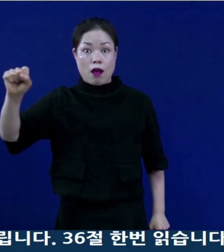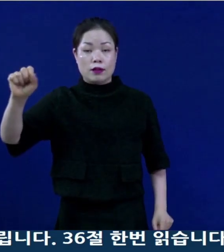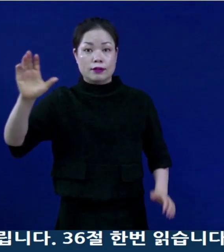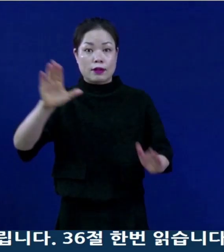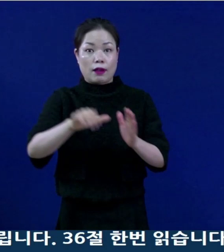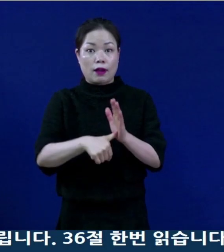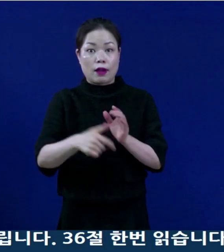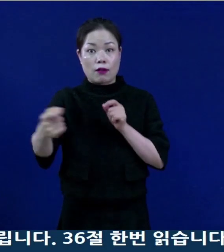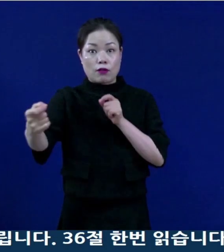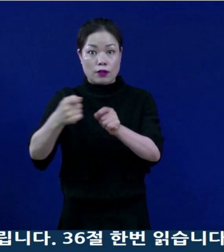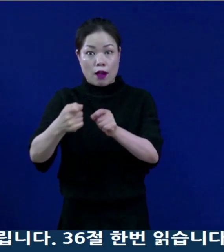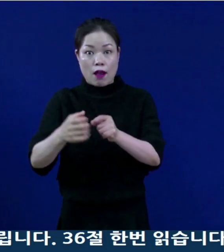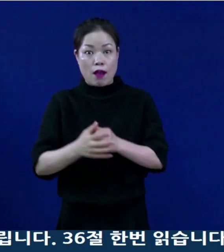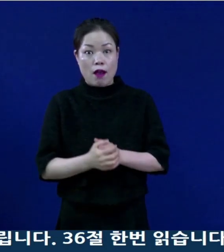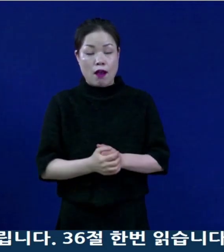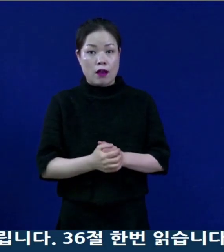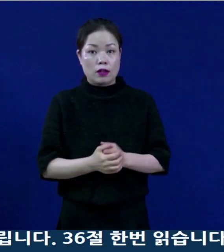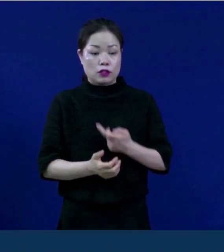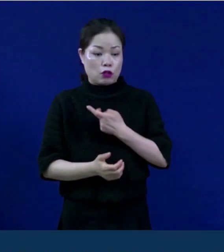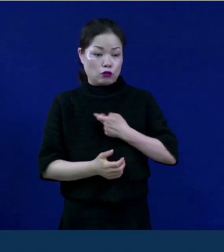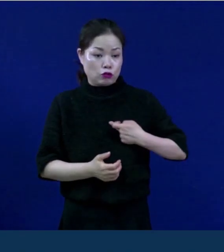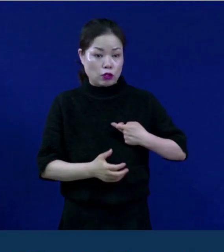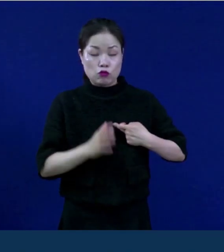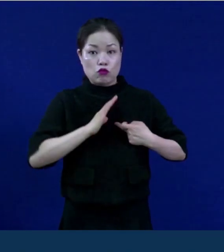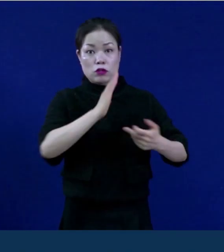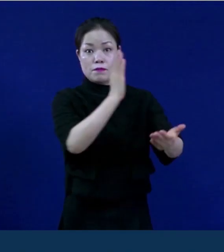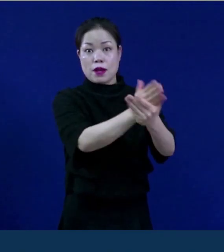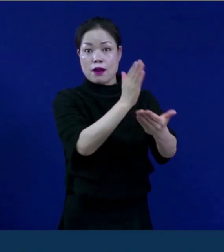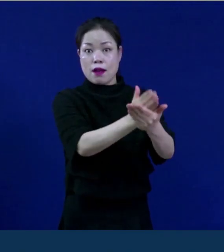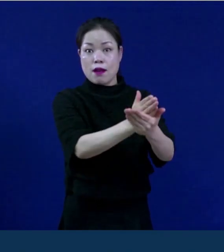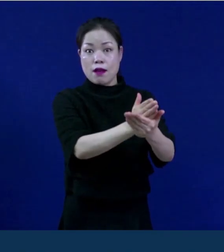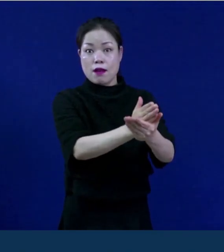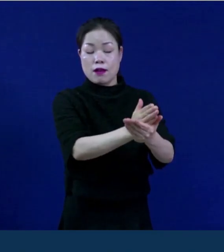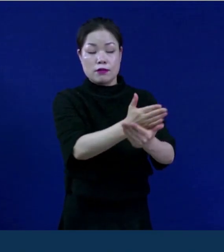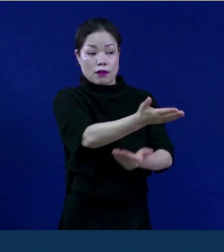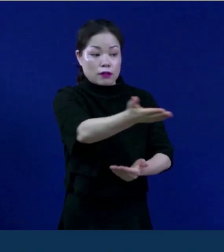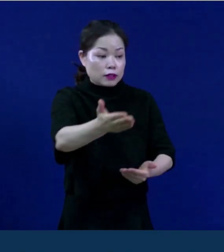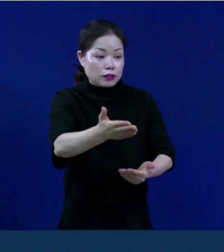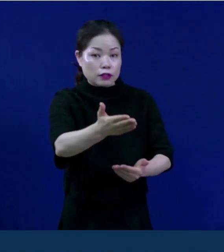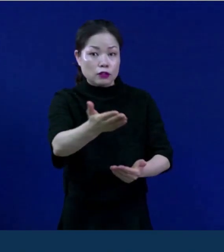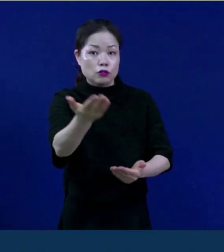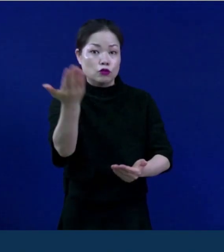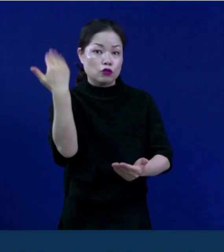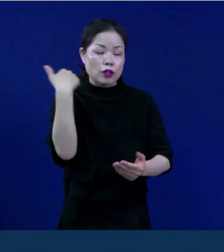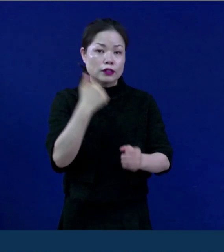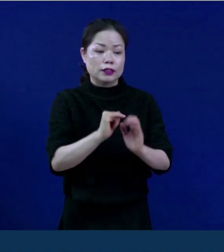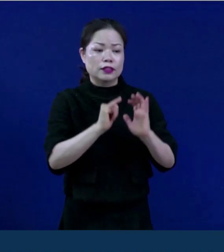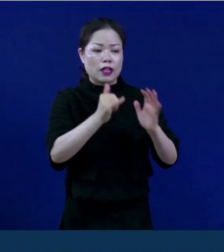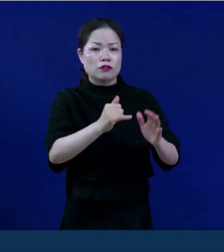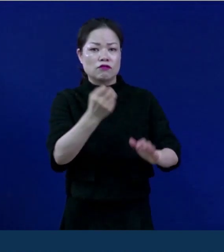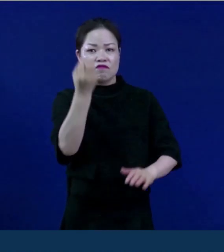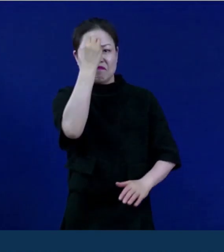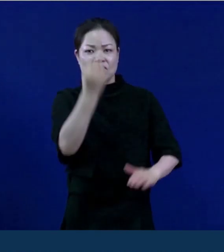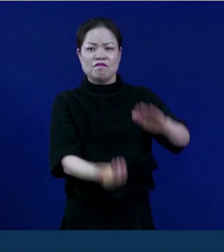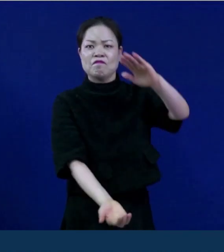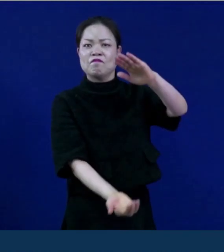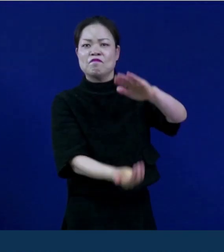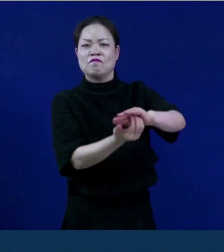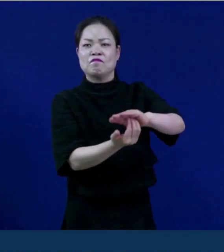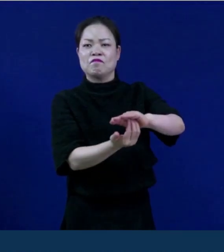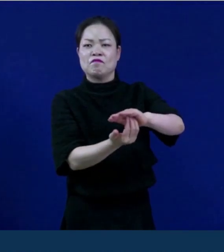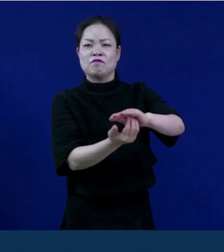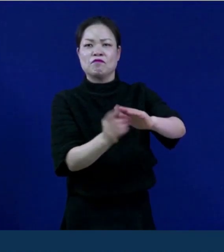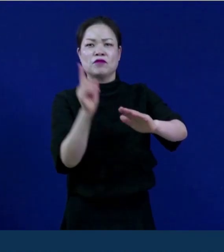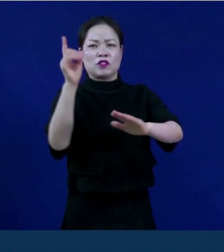때가 됐다. 12제자들이여 두려워 마라. 너희들 뒤에는 세상 최고의 군대인